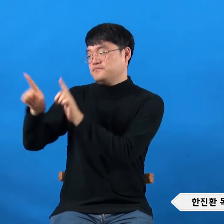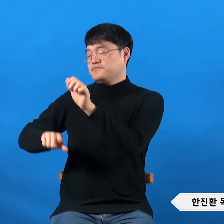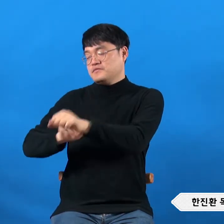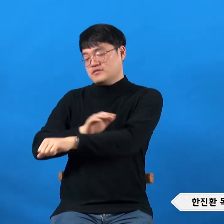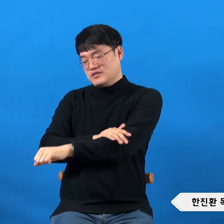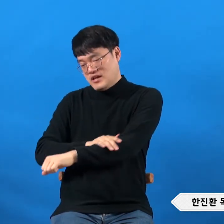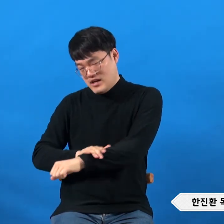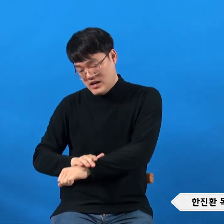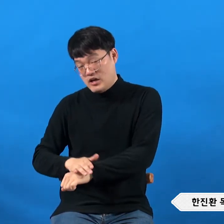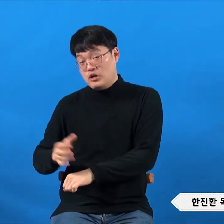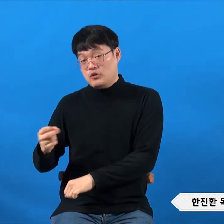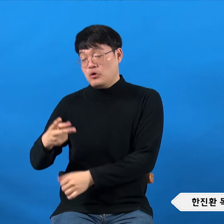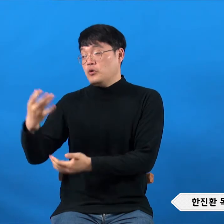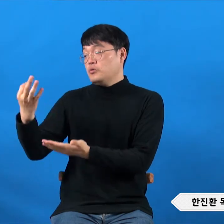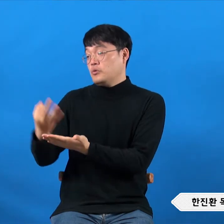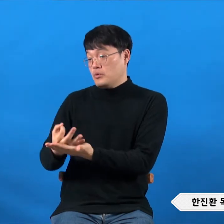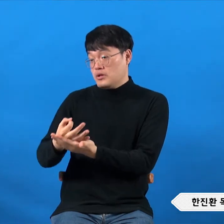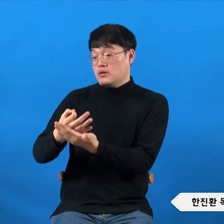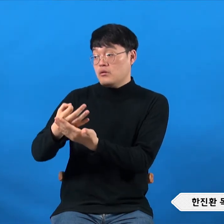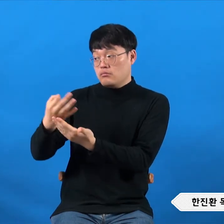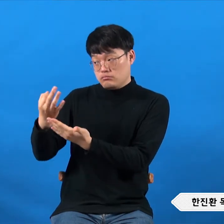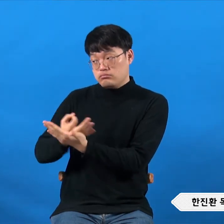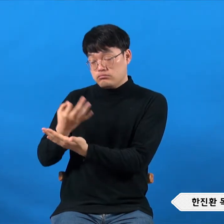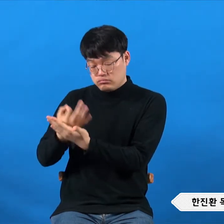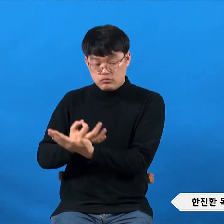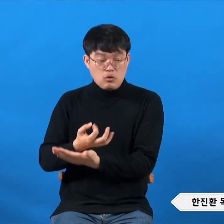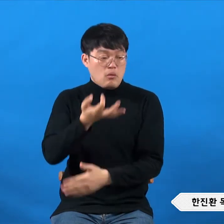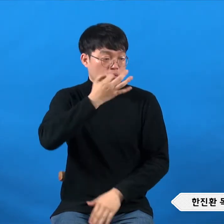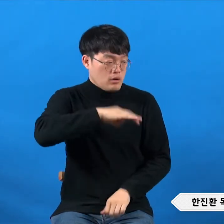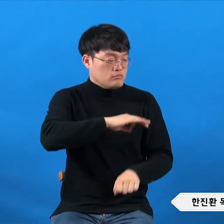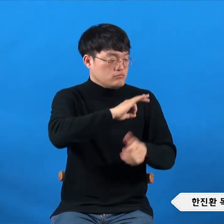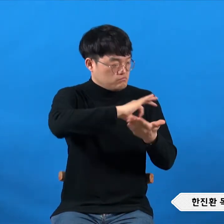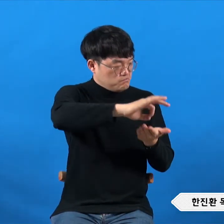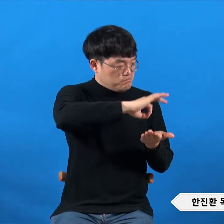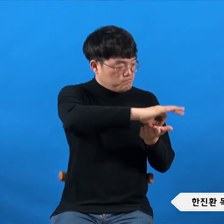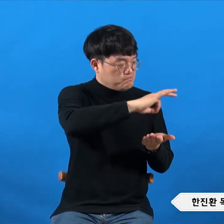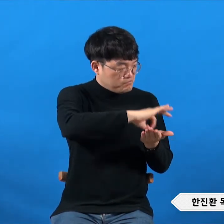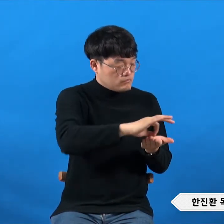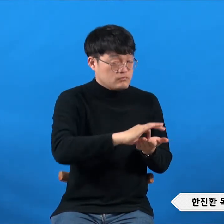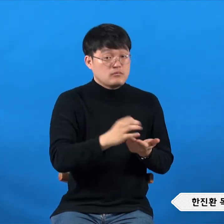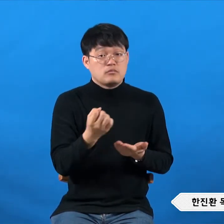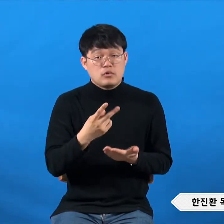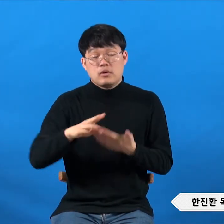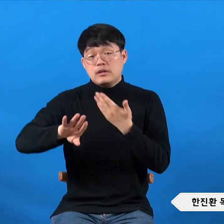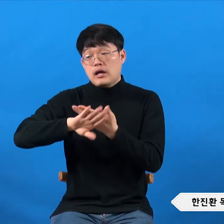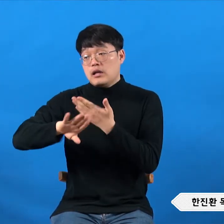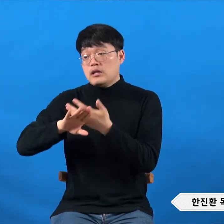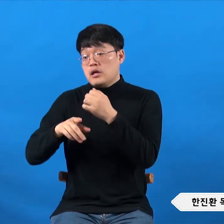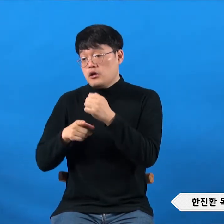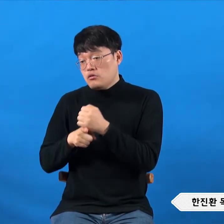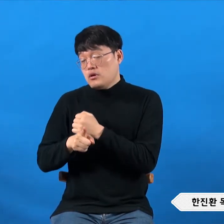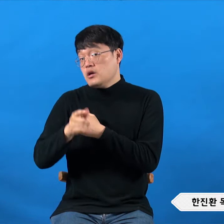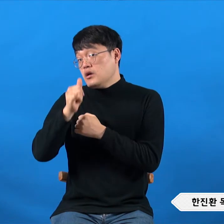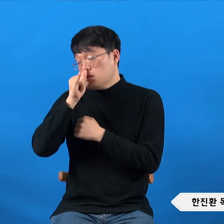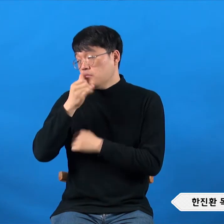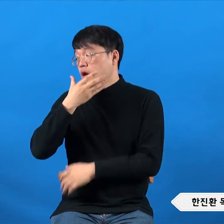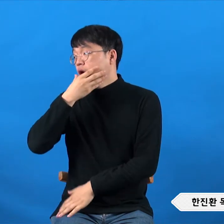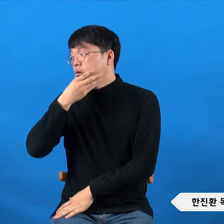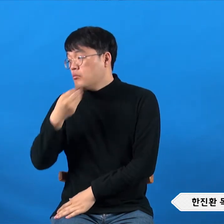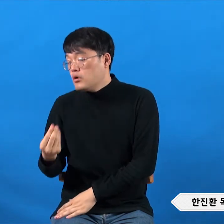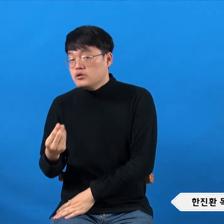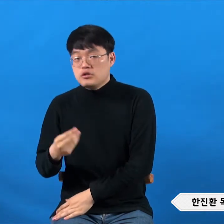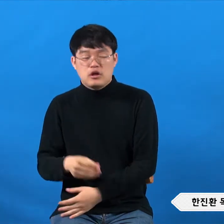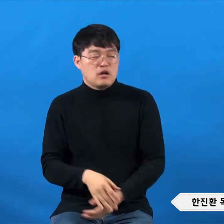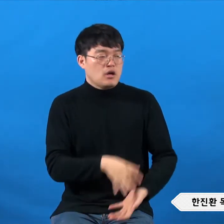신앙생활을 잘한다든지 아니면 돈을 보람있게 잘 사용할 줄 안다든지 그래 무슨 다른 이유가 있어서